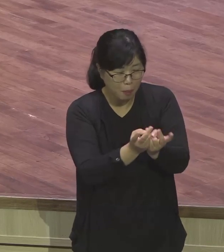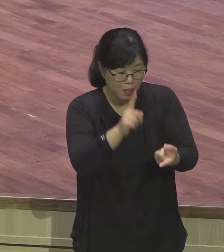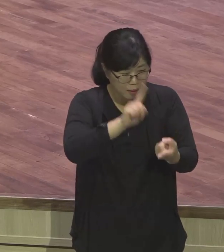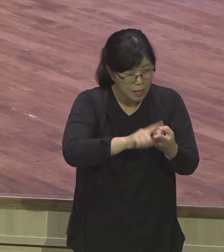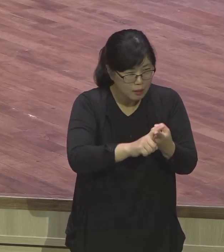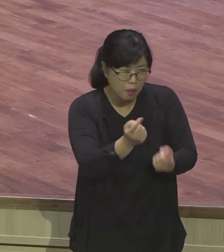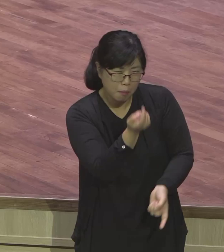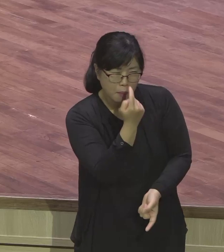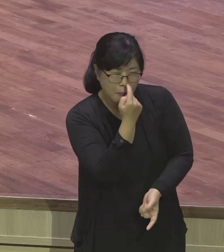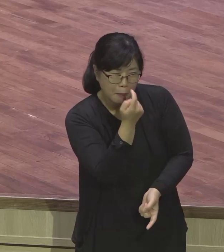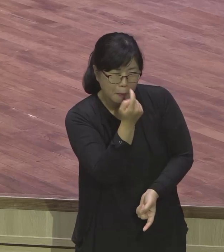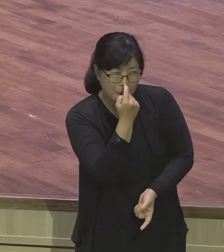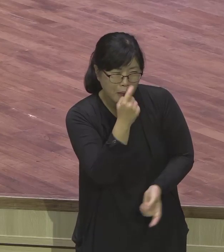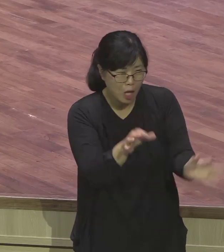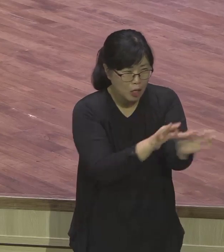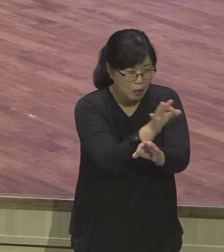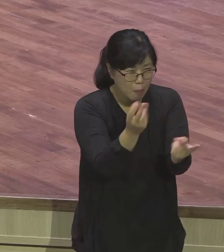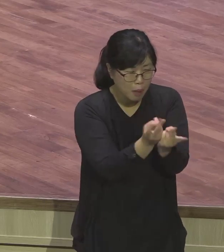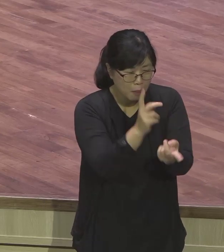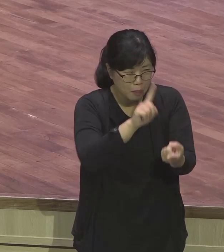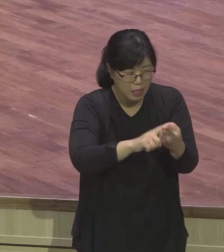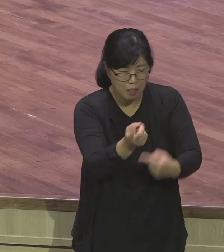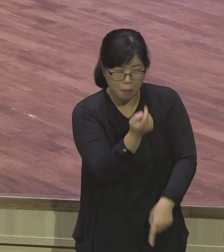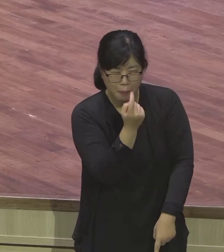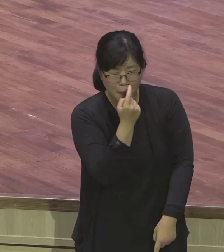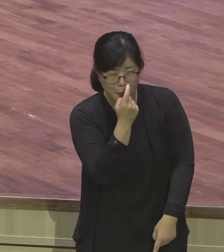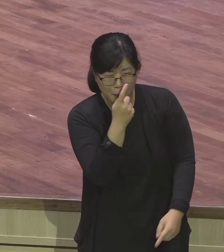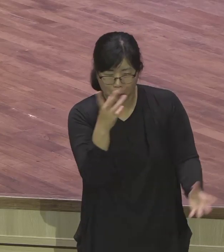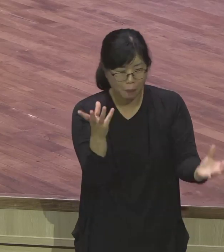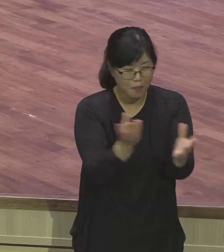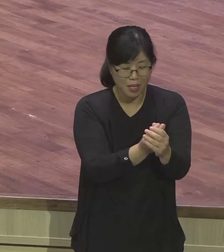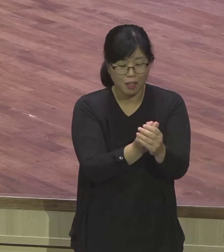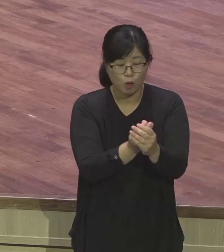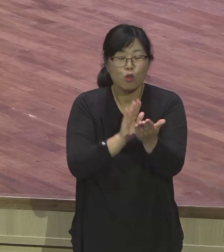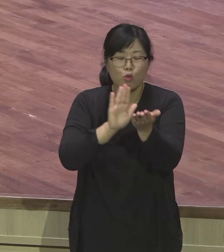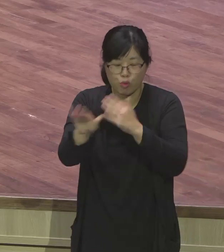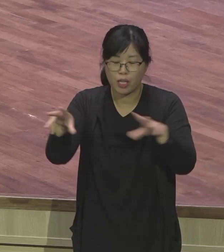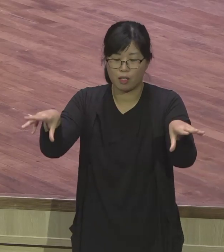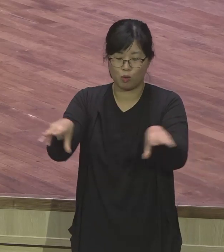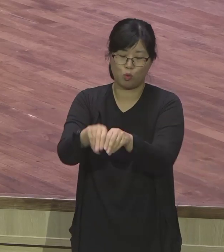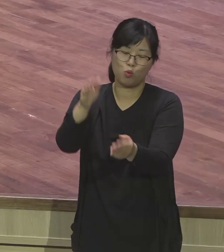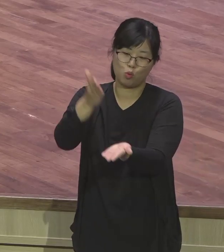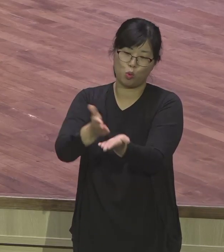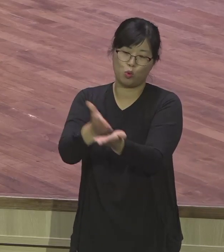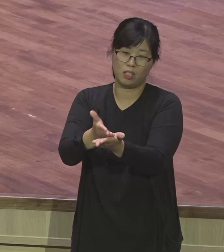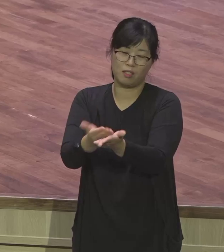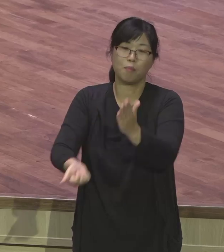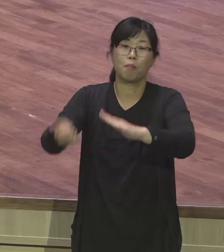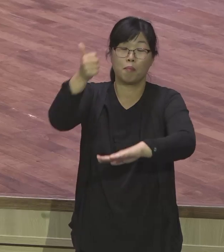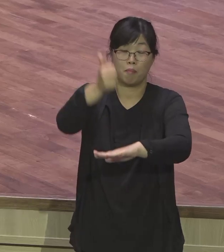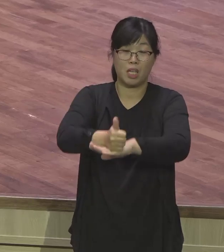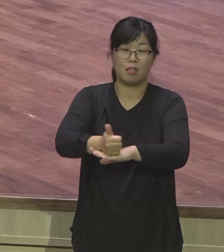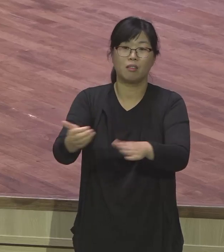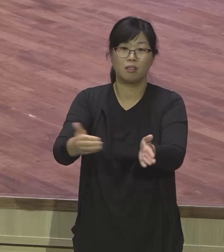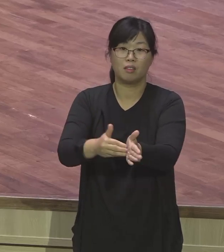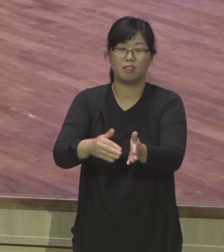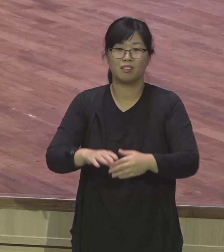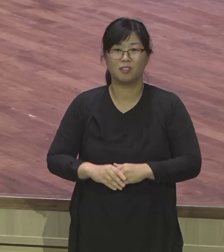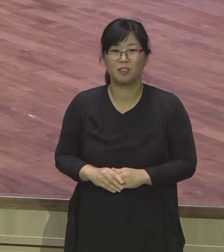감옥에 앉아가고 할 게 뭐 했겠어요. 계속 그러니까 애굽을 그냥 통탈한 거예요.